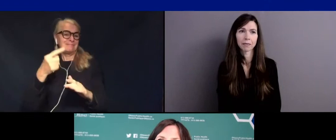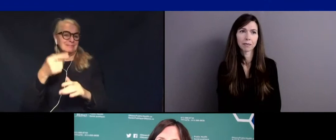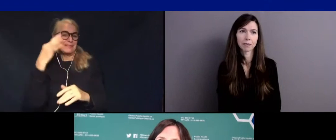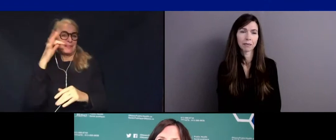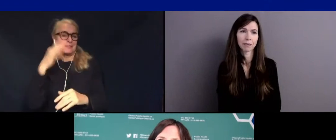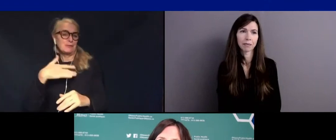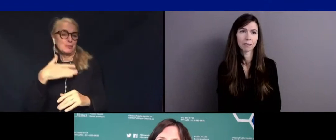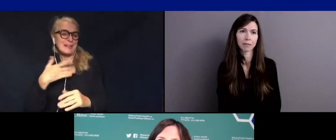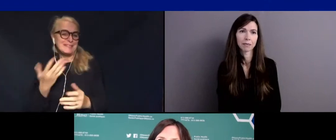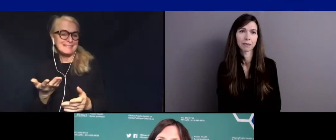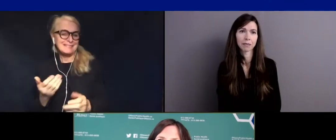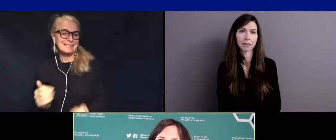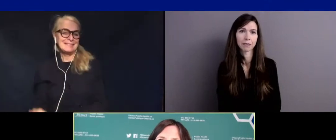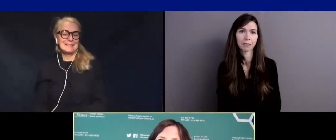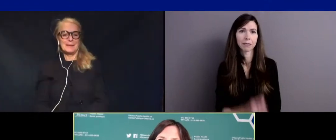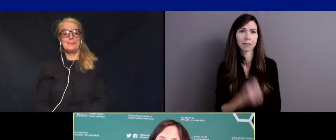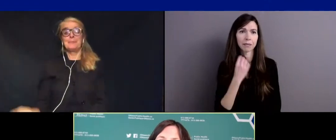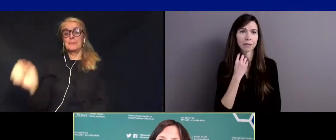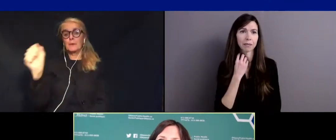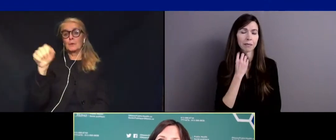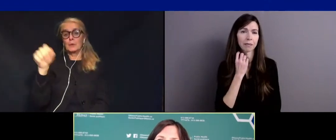plaît. Oui.